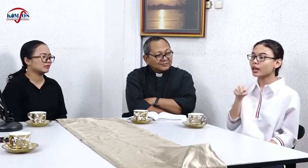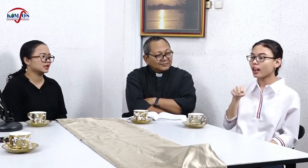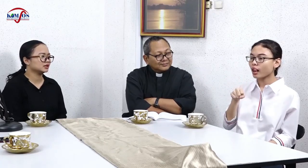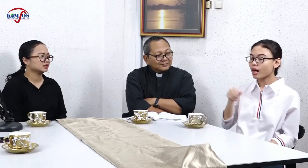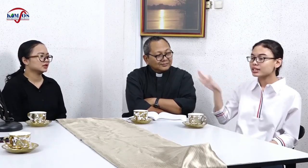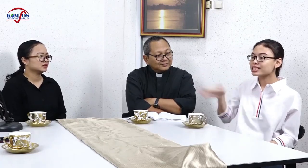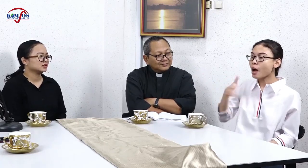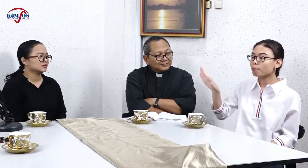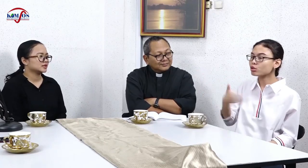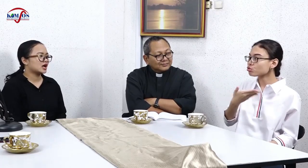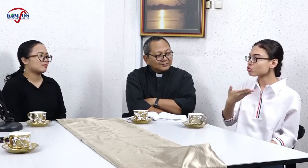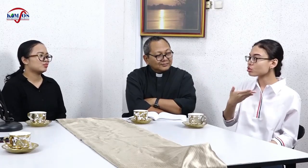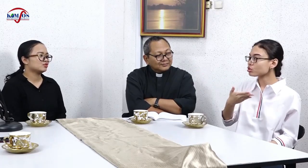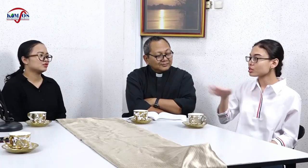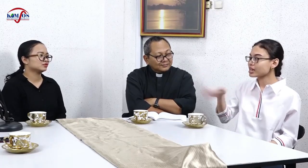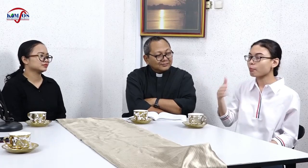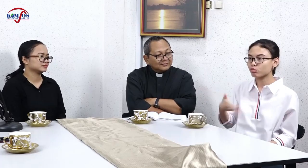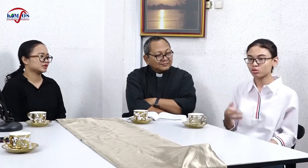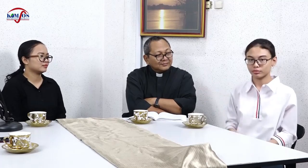ambil sapu-sapu